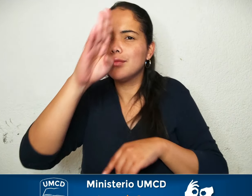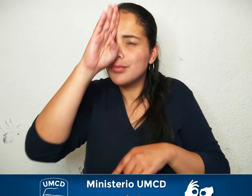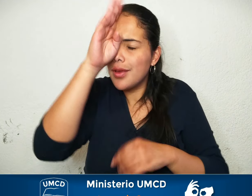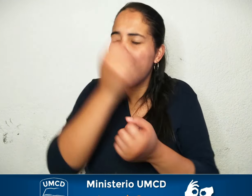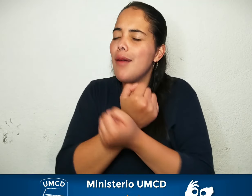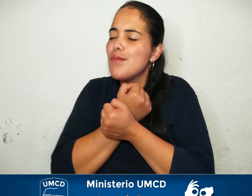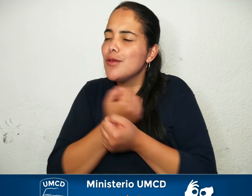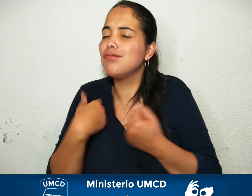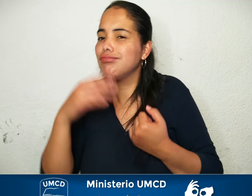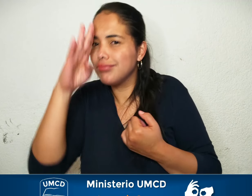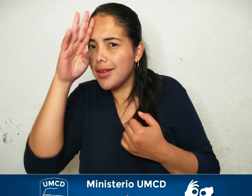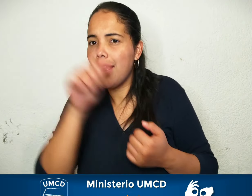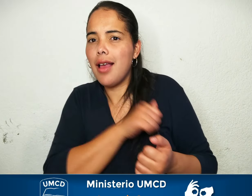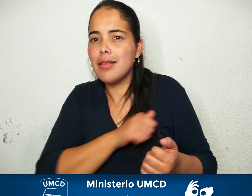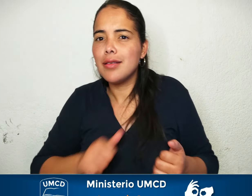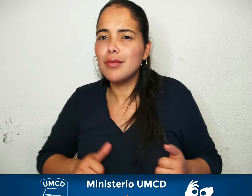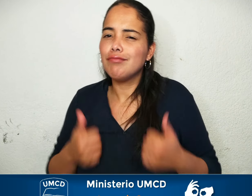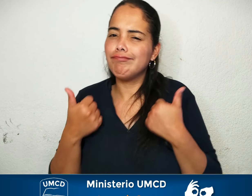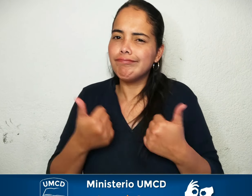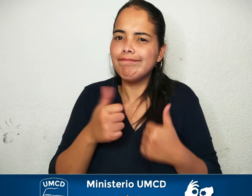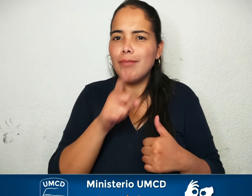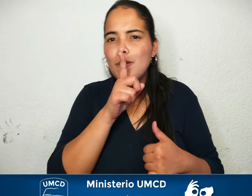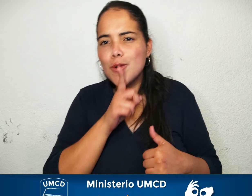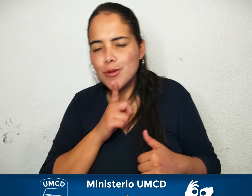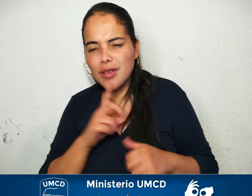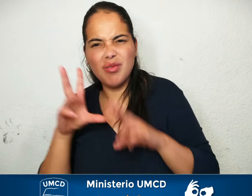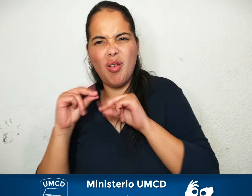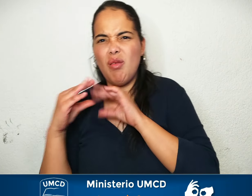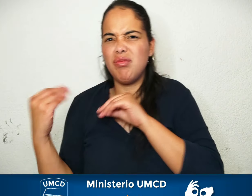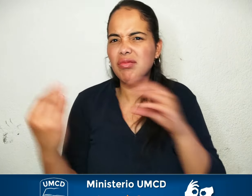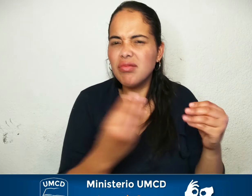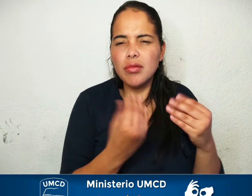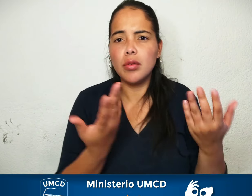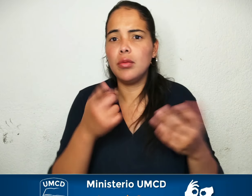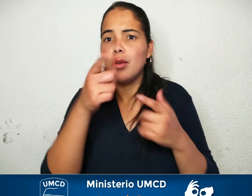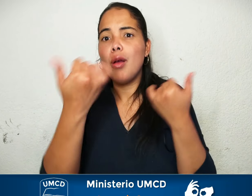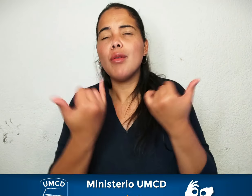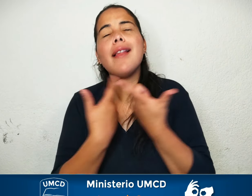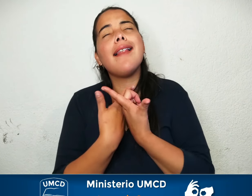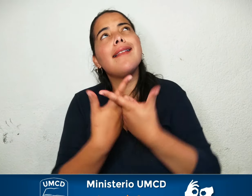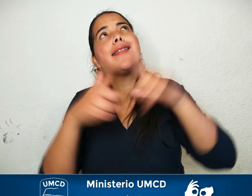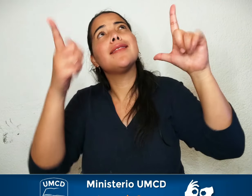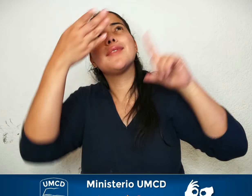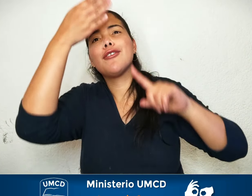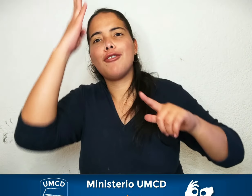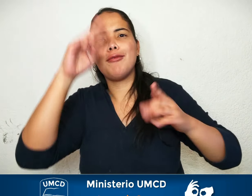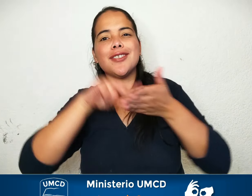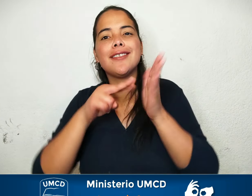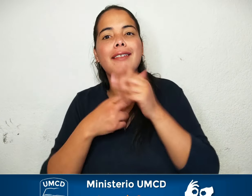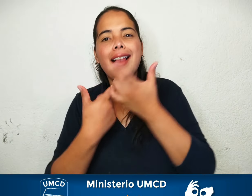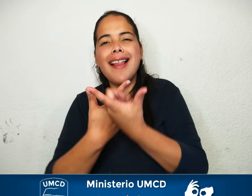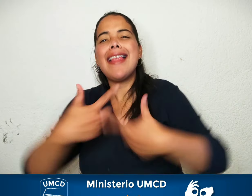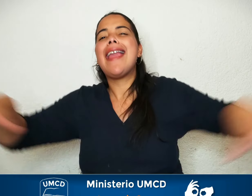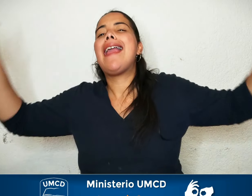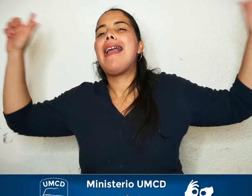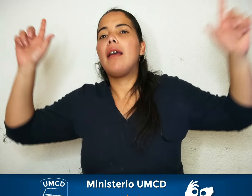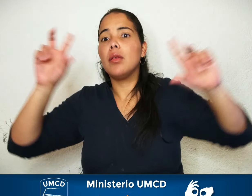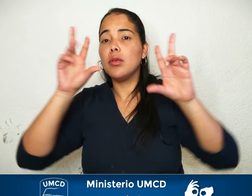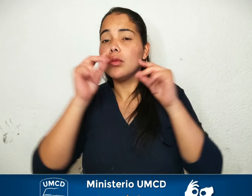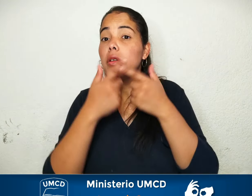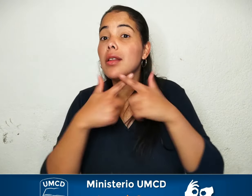a ellos, actuemos en santidad y en prudencia. Tenemos libertad en Cristo, pero no dejemos que nuestra